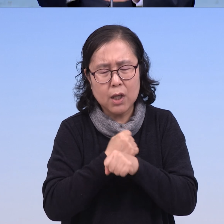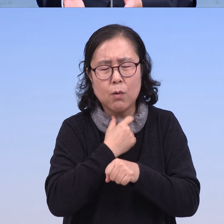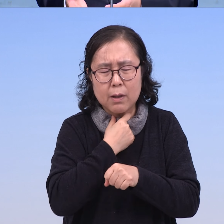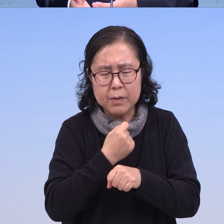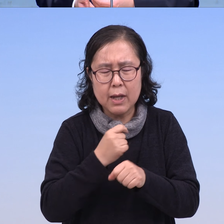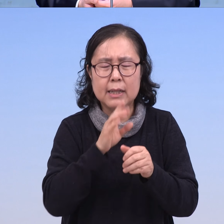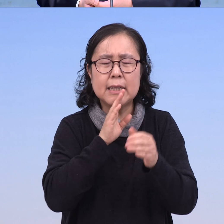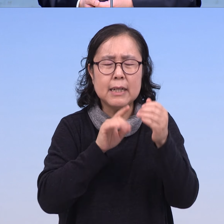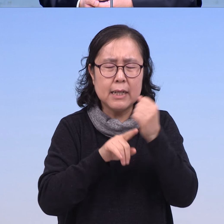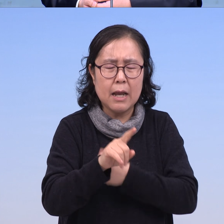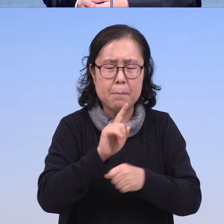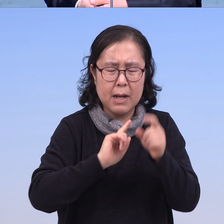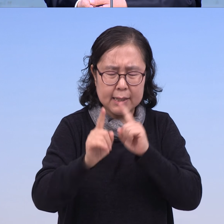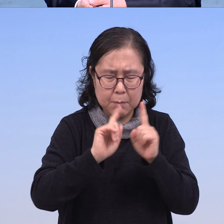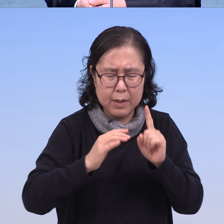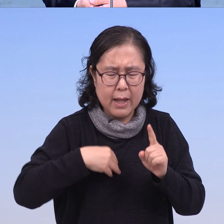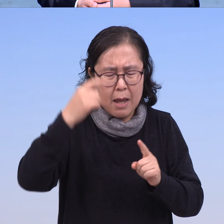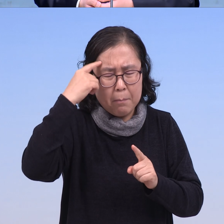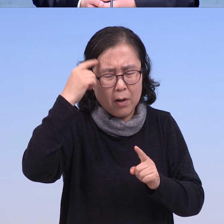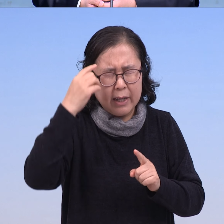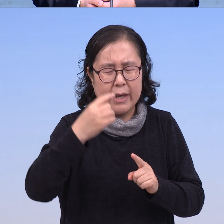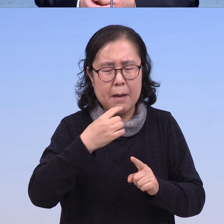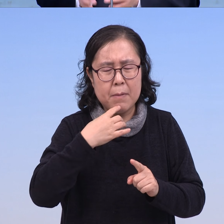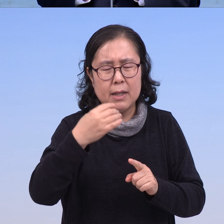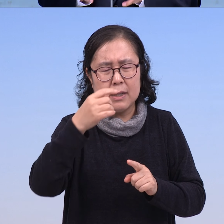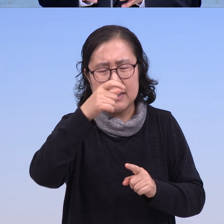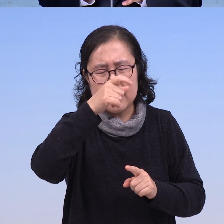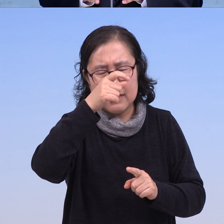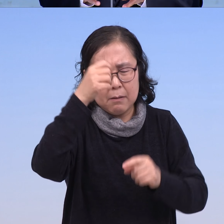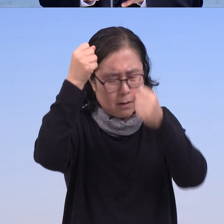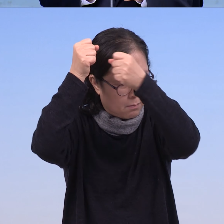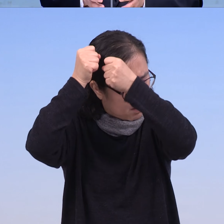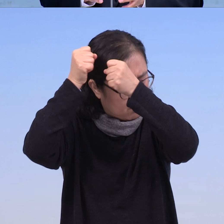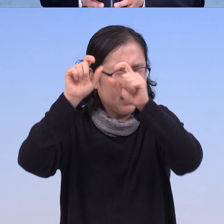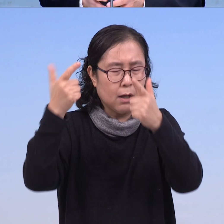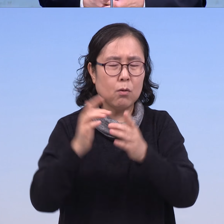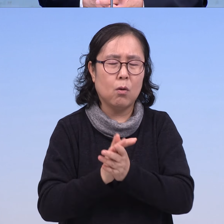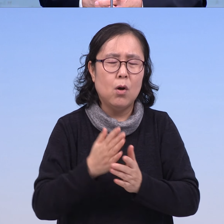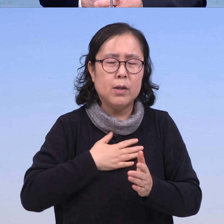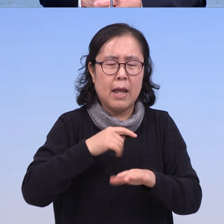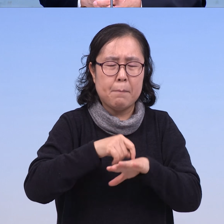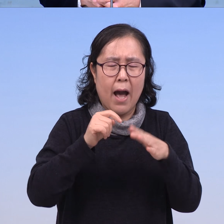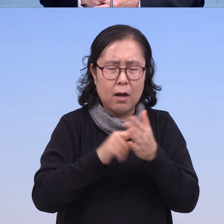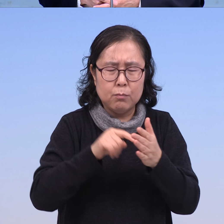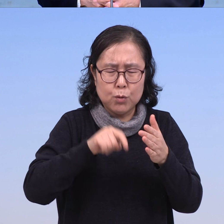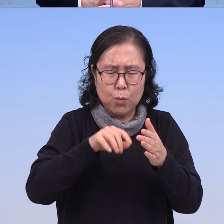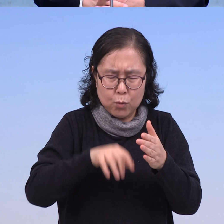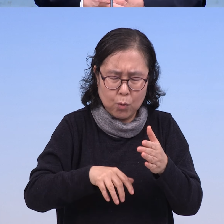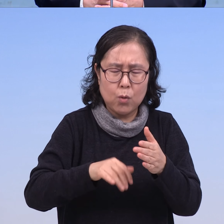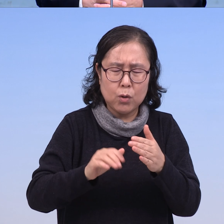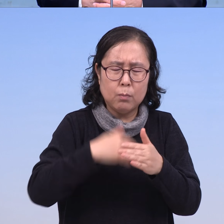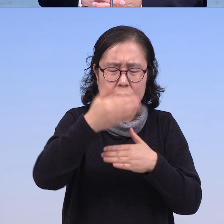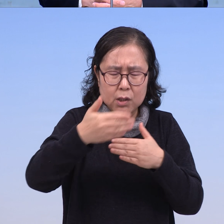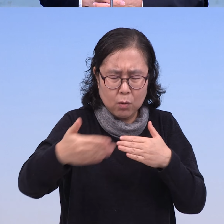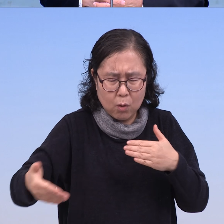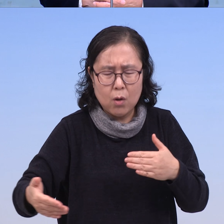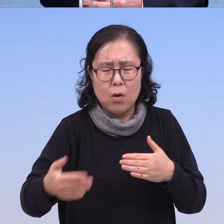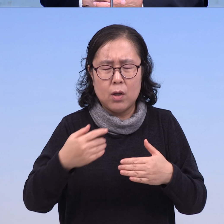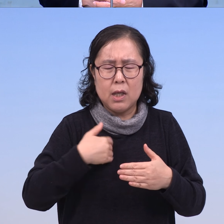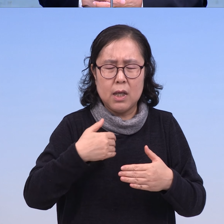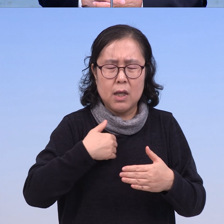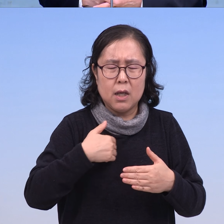따라하고 순종하기를 원합니다. 진리의 말씀이 내 머리에만 고여 갇혀 있는 것이 아니라 내 가슴으로 흘러갈 수